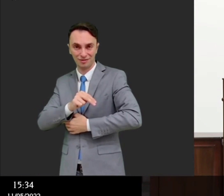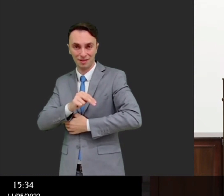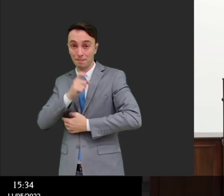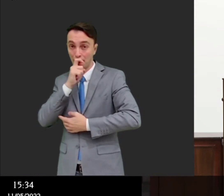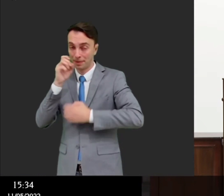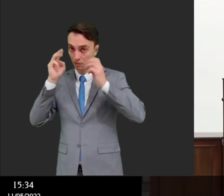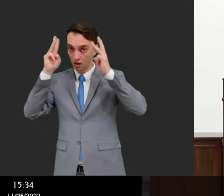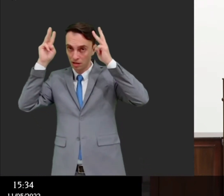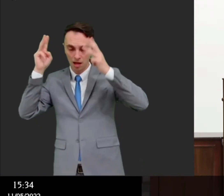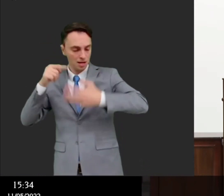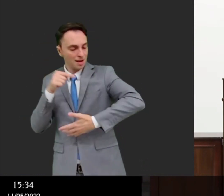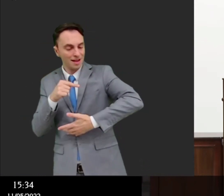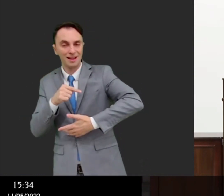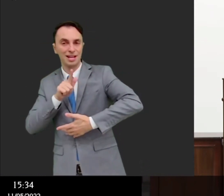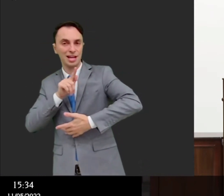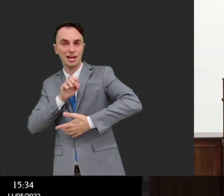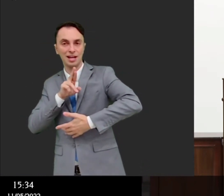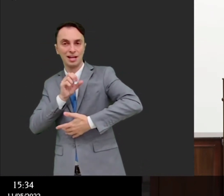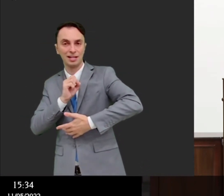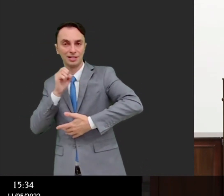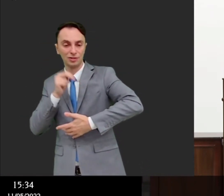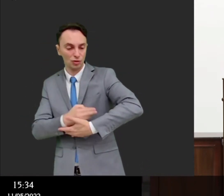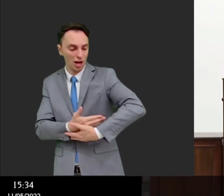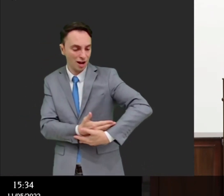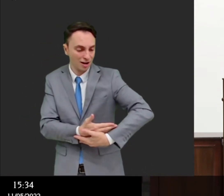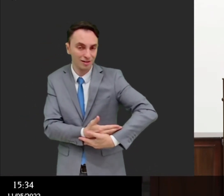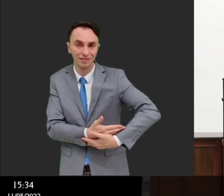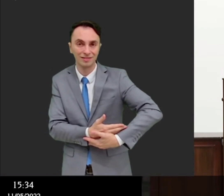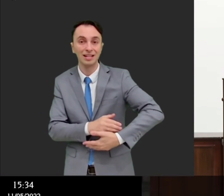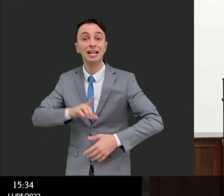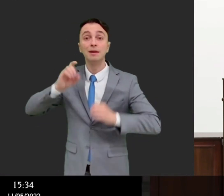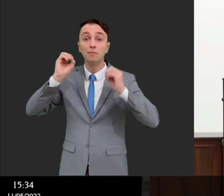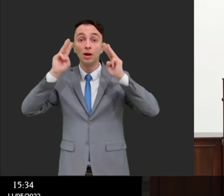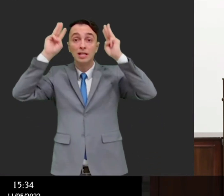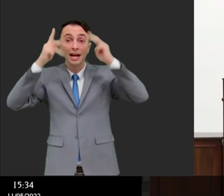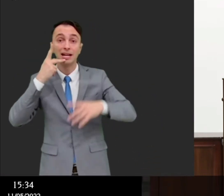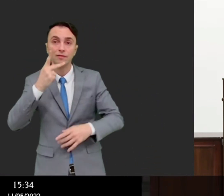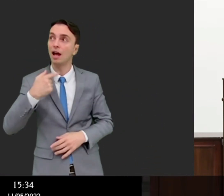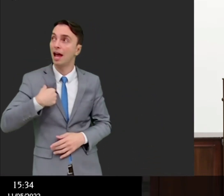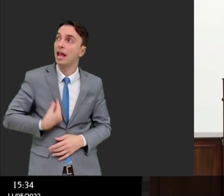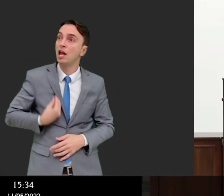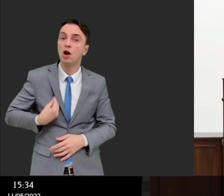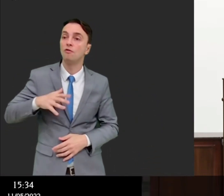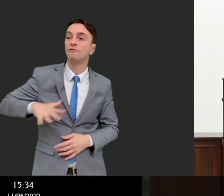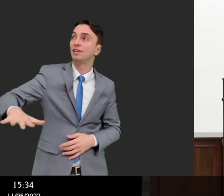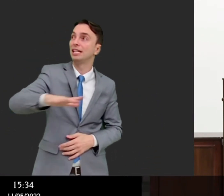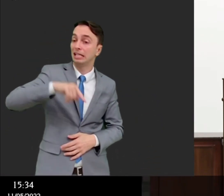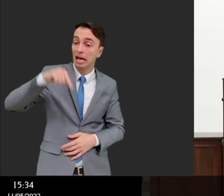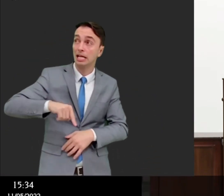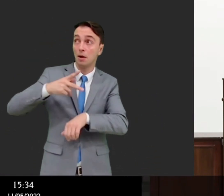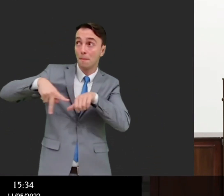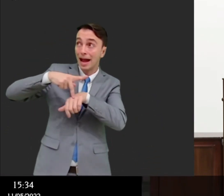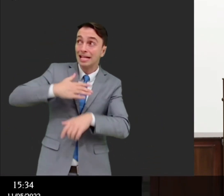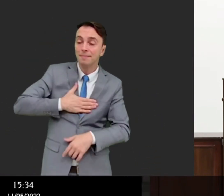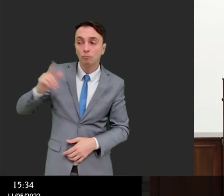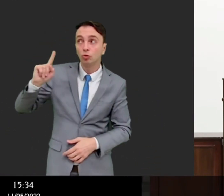Senhor me abençoou. Quando falou para Abrão, e ele foi falar